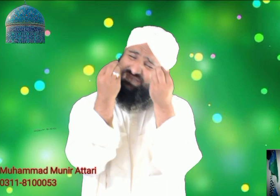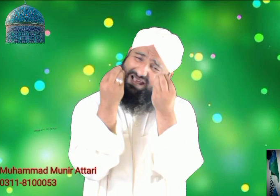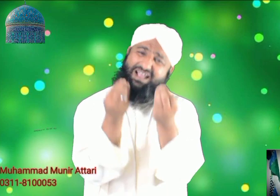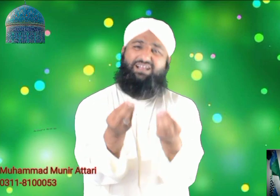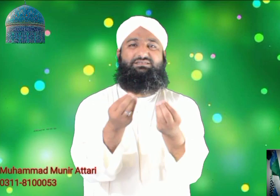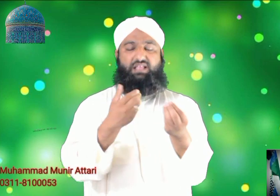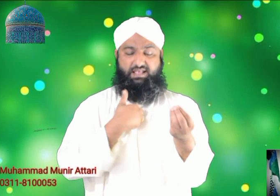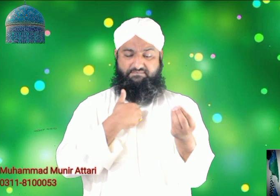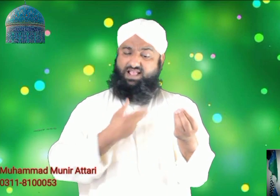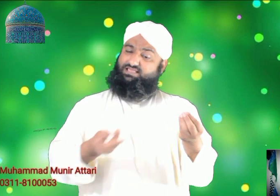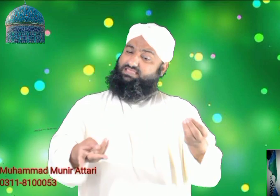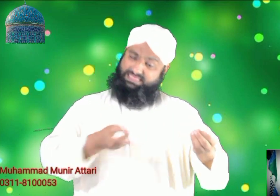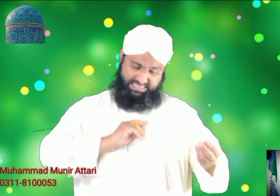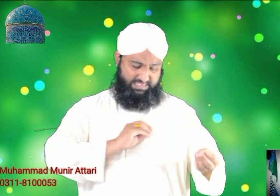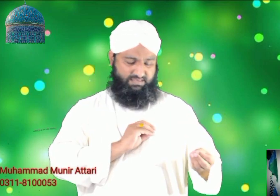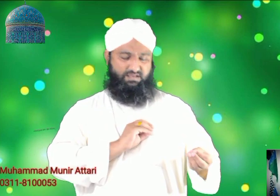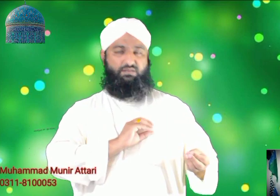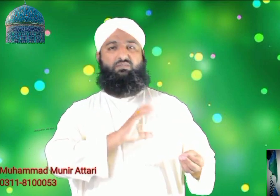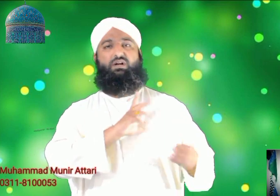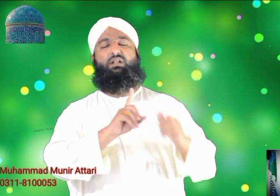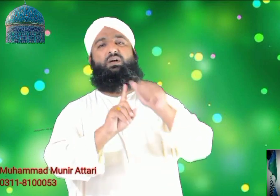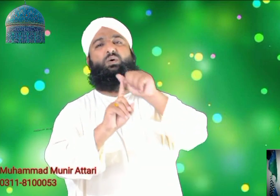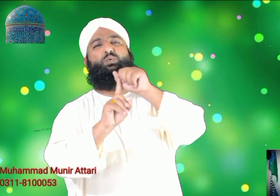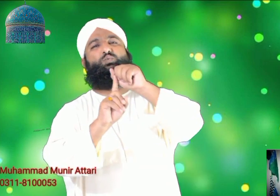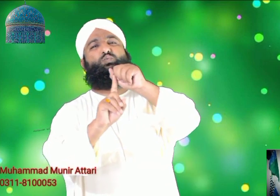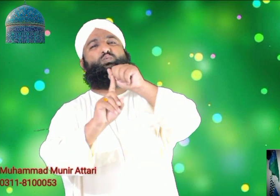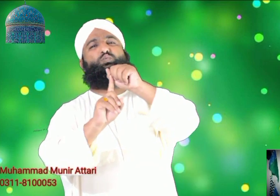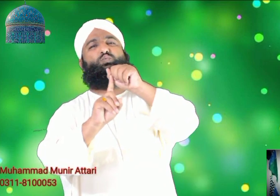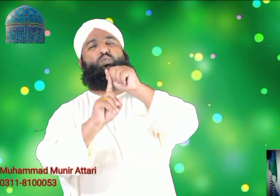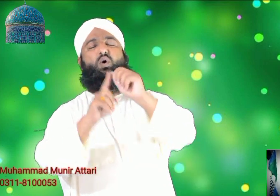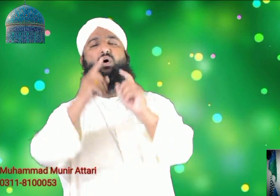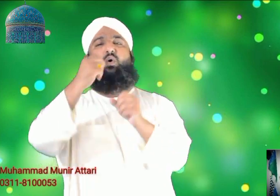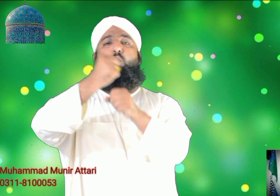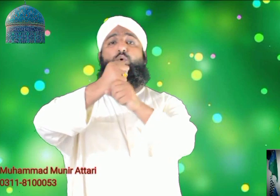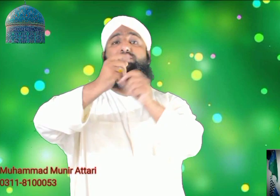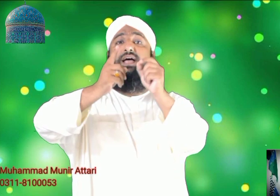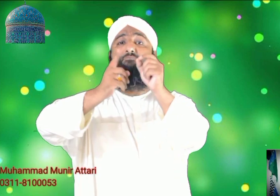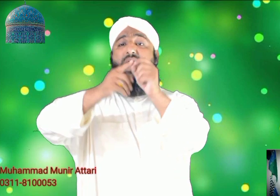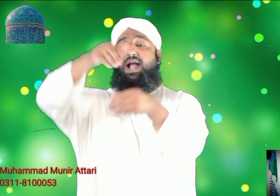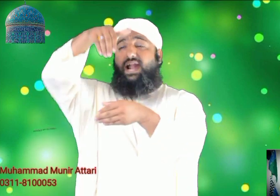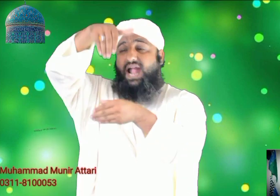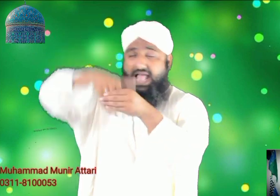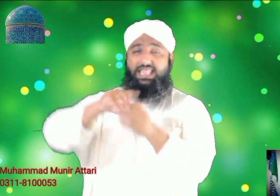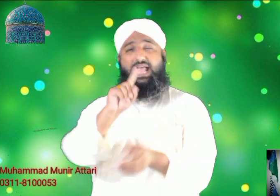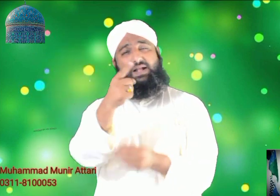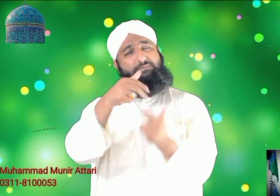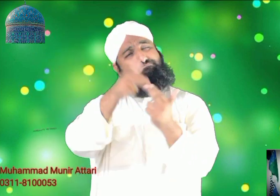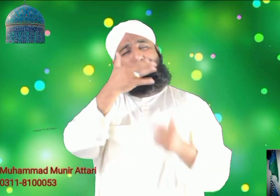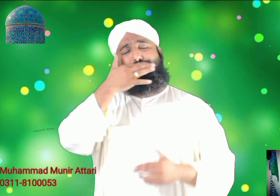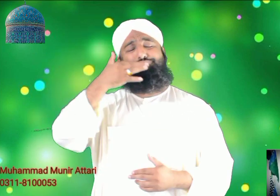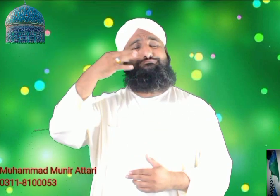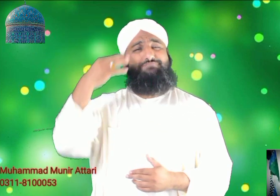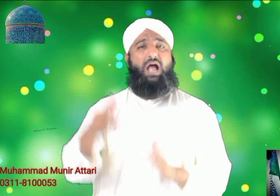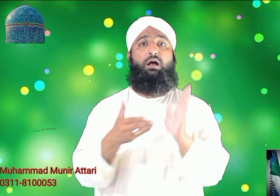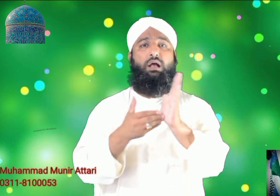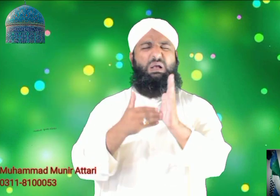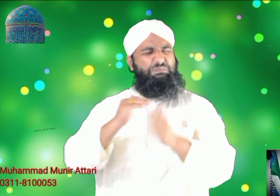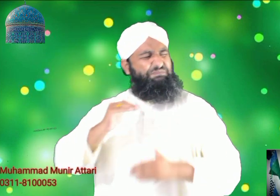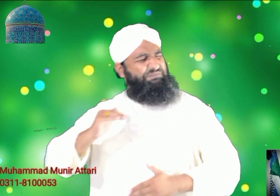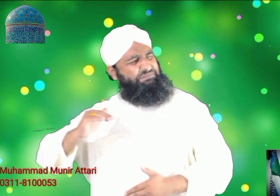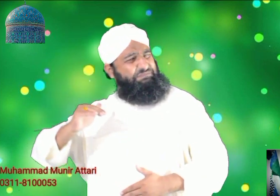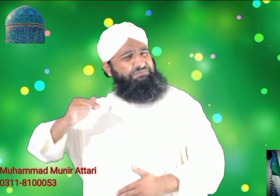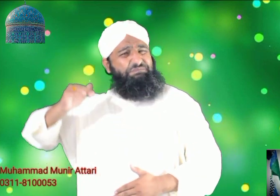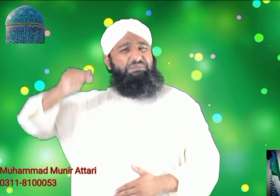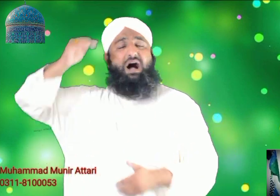لے کر آئیں۔ اور پھر ایک اور کمال کا وصف پیران پیر کا جو بڑا ہی عجیب ہے، اتنا بڑا جس کا مرتبہ ہو، جس